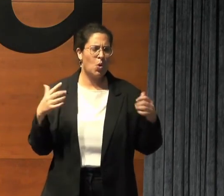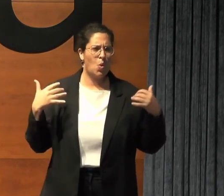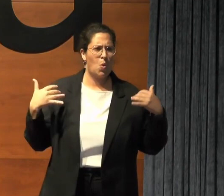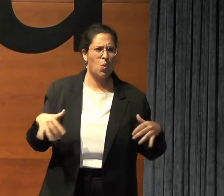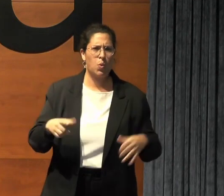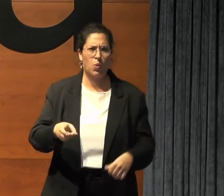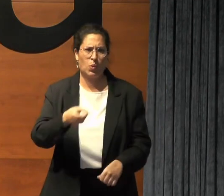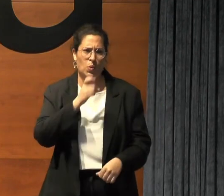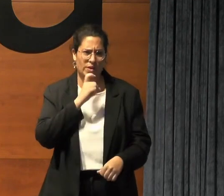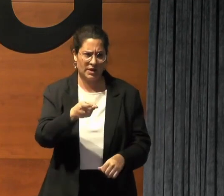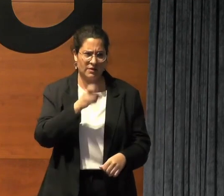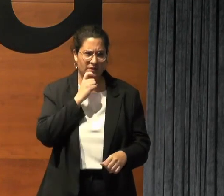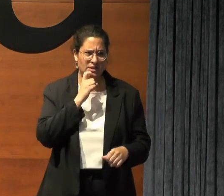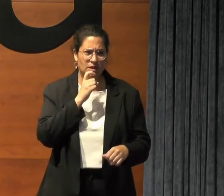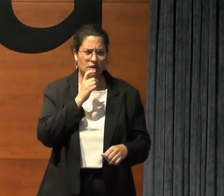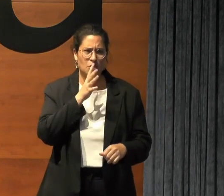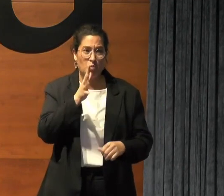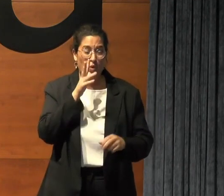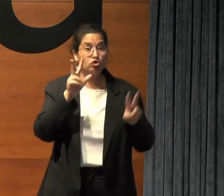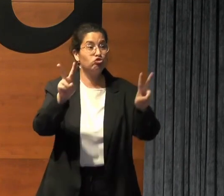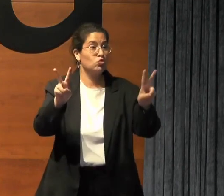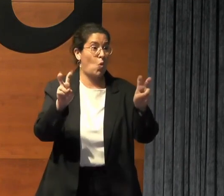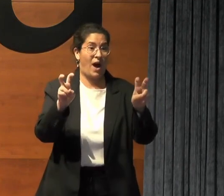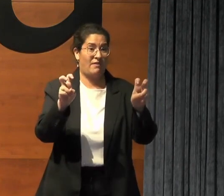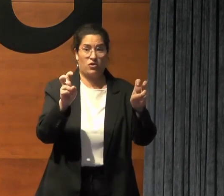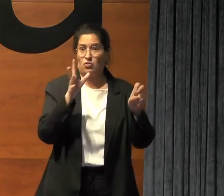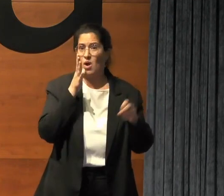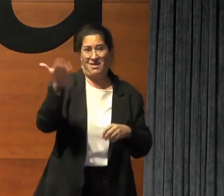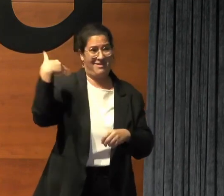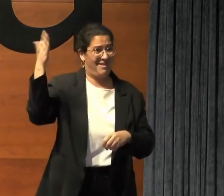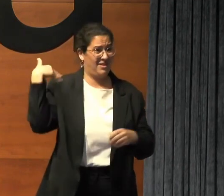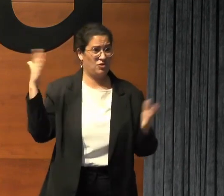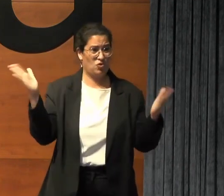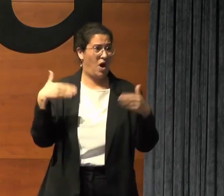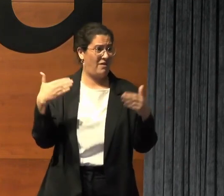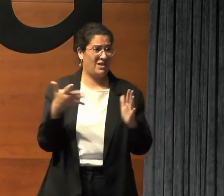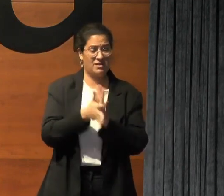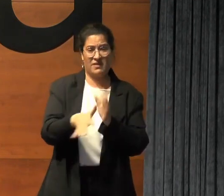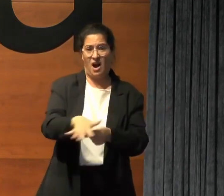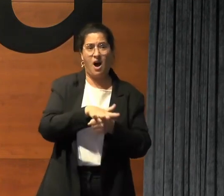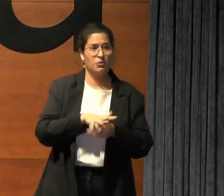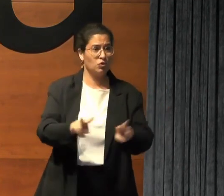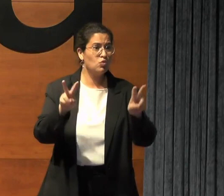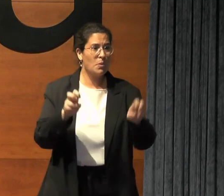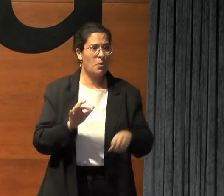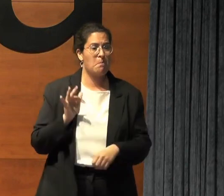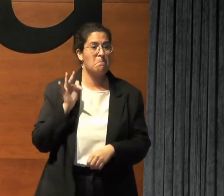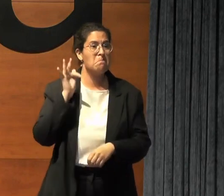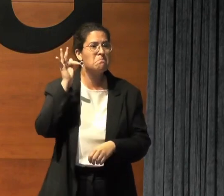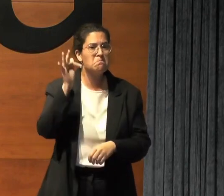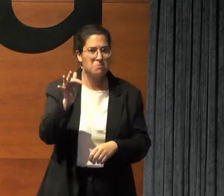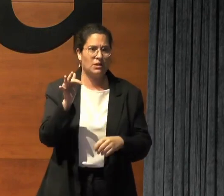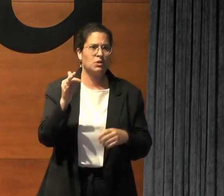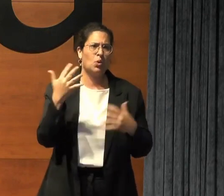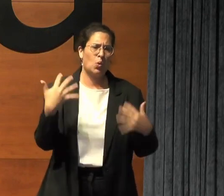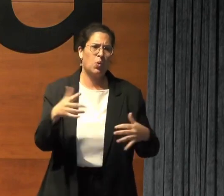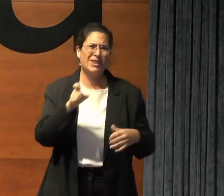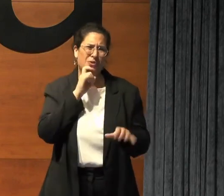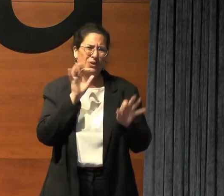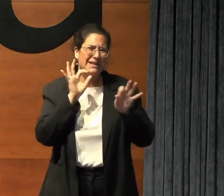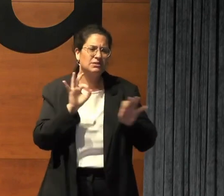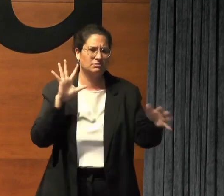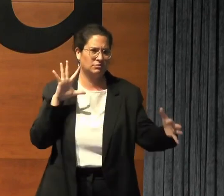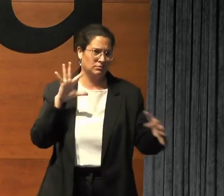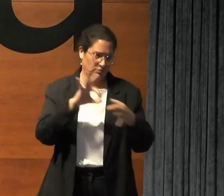Cuando se empieza a prestar el servicio de interpretación, en este servicio nos encontramos con una serie de dificultades. En primer lugar, lo novedoso